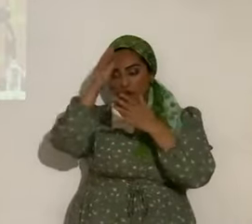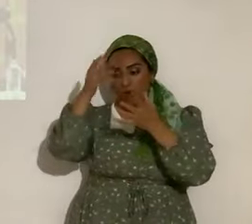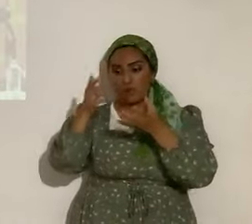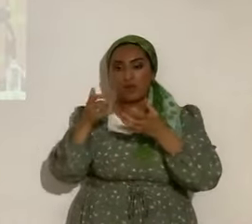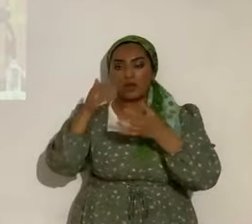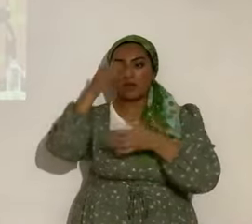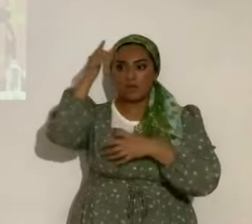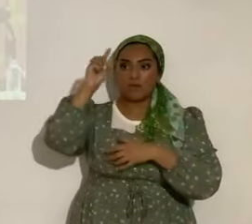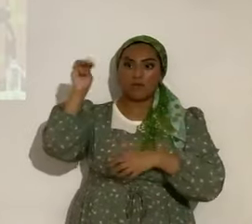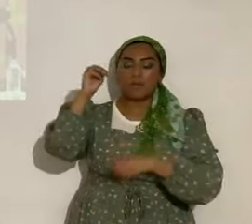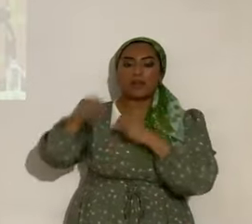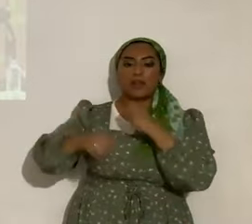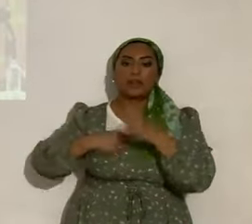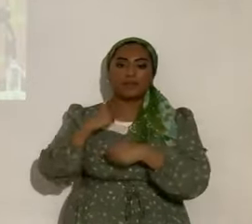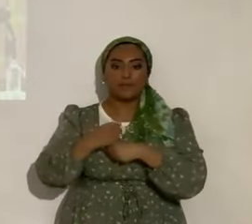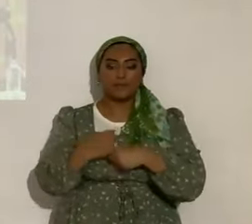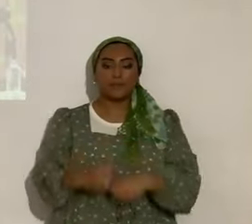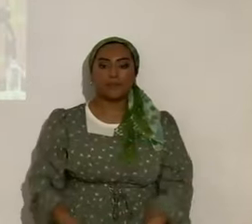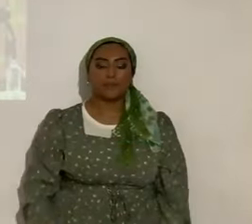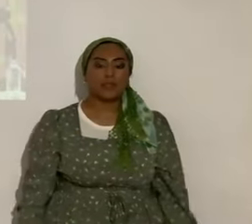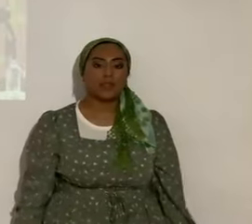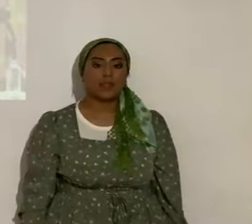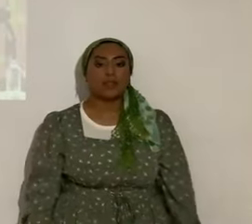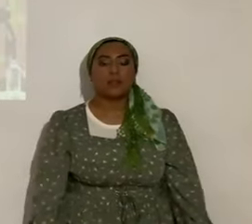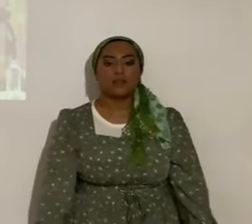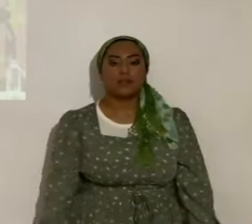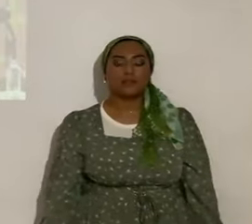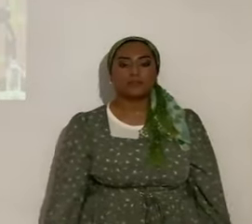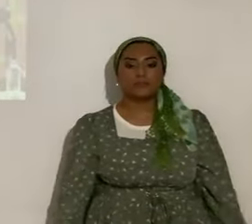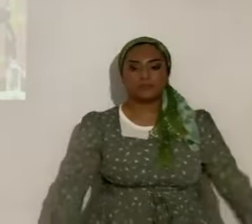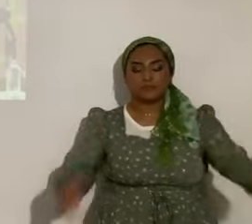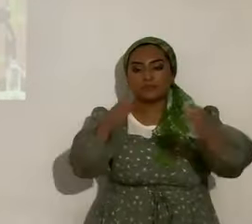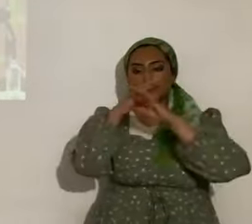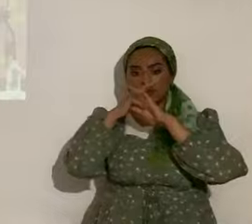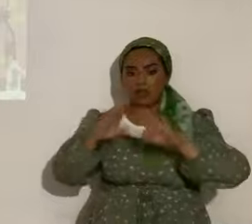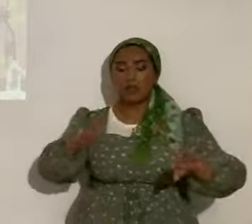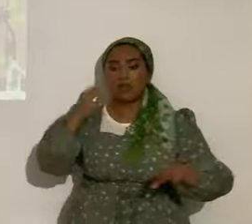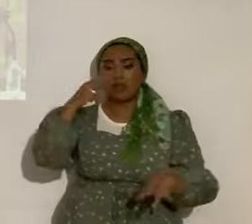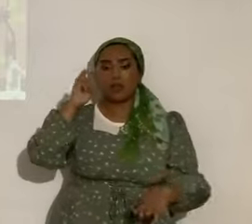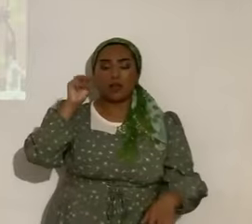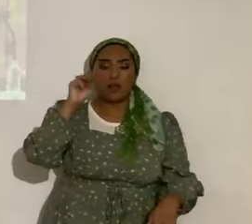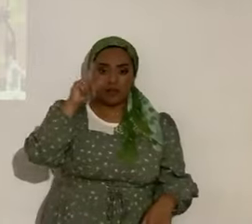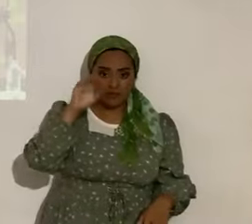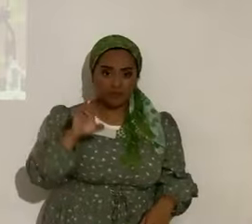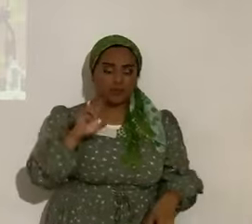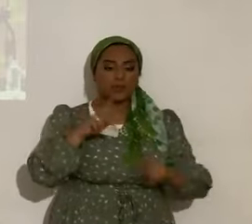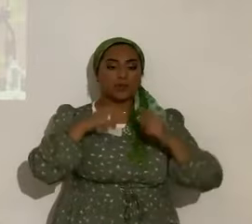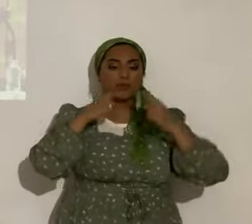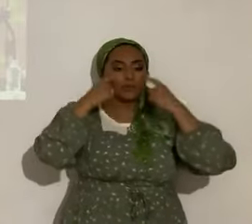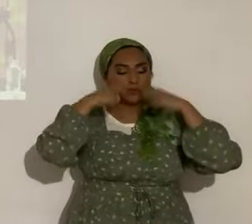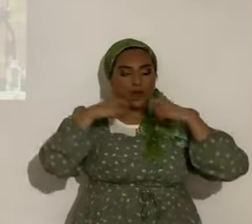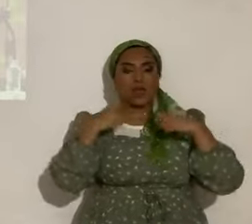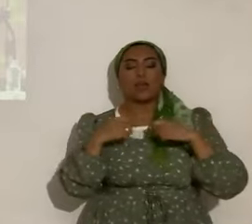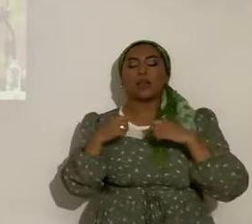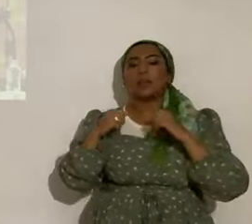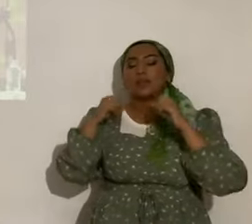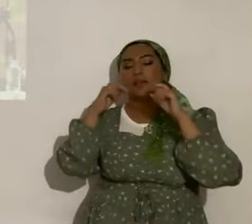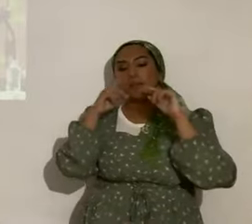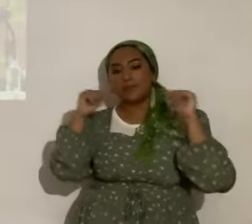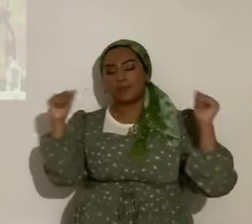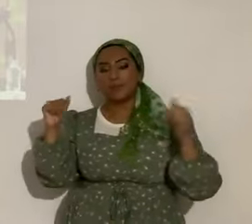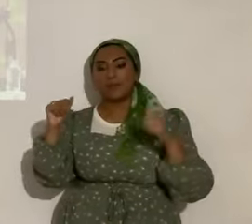dominemos en el milenio. Eso es heredar la tierra, los mansos, los humildes, los pacíficos, los que lloran, etcétera, etcétera,